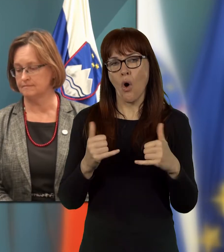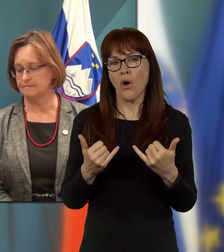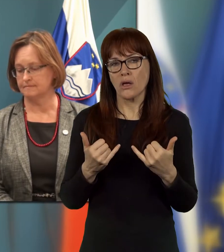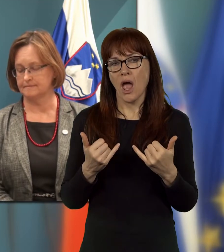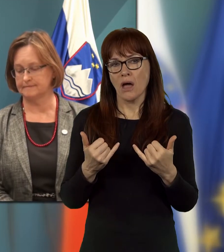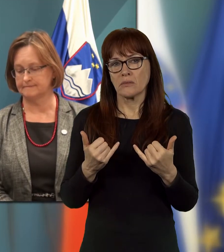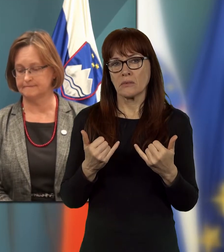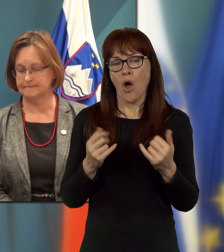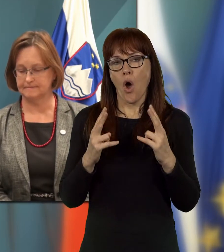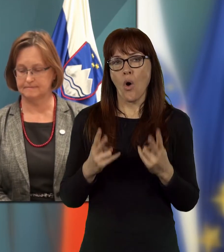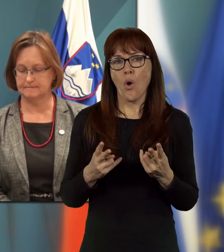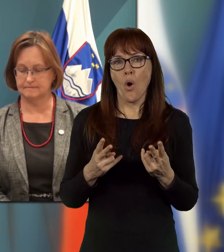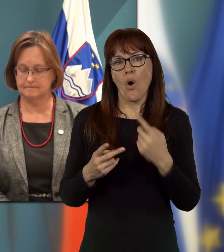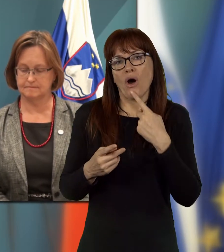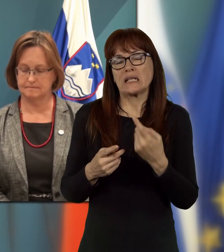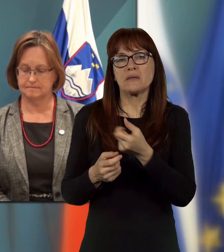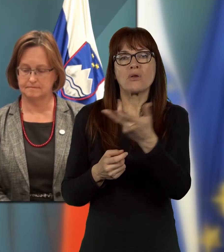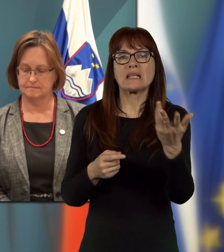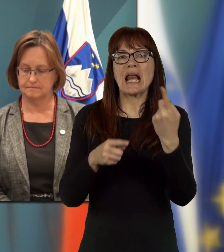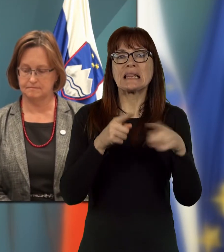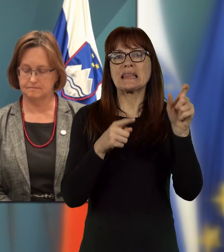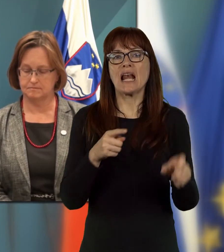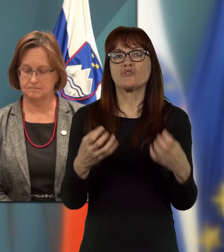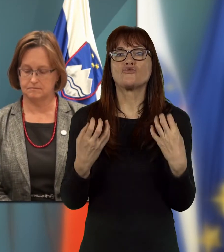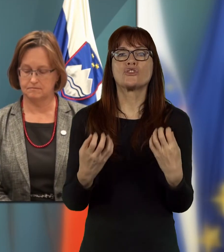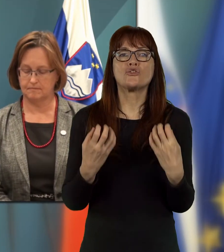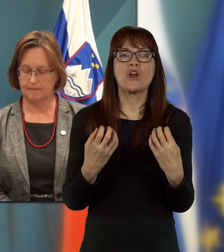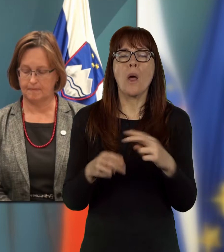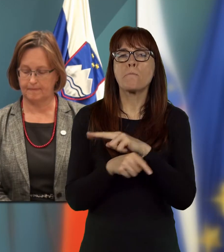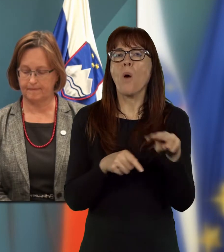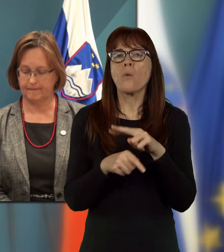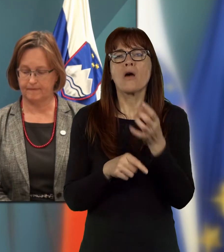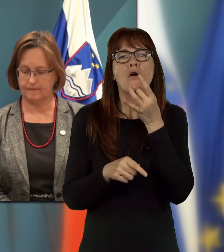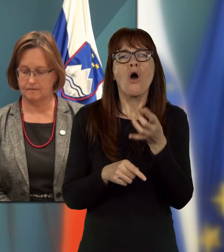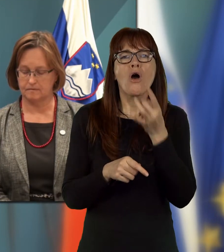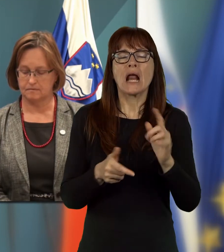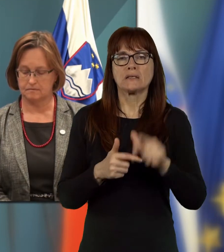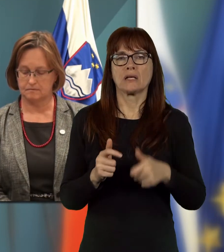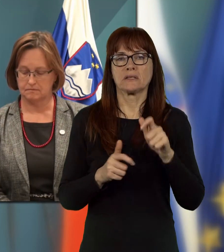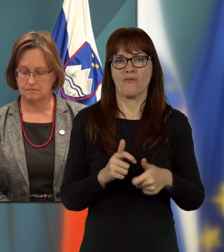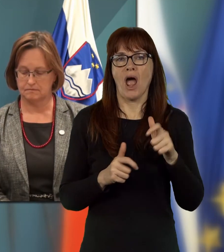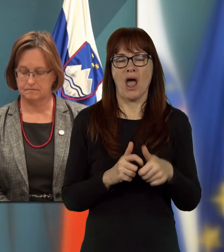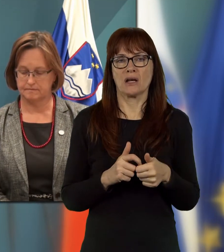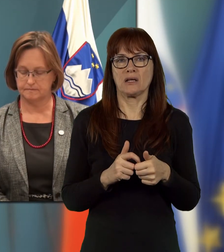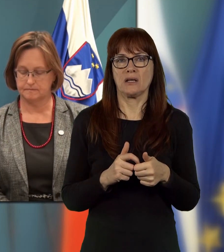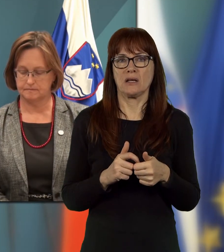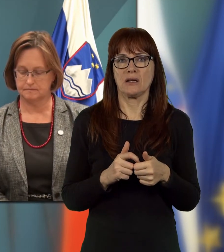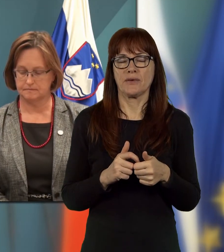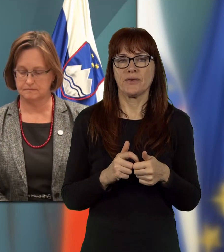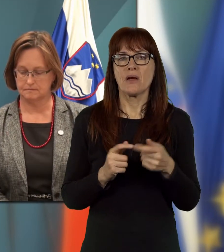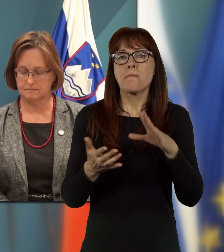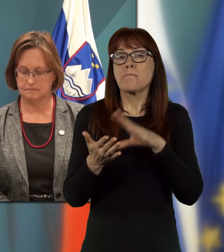je, ko recimo nekateri deležniki želijo popolnoma konkretne stvari, ki